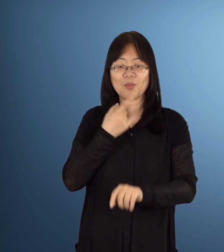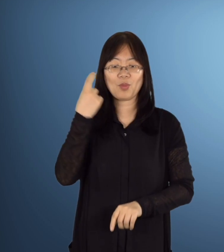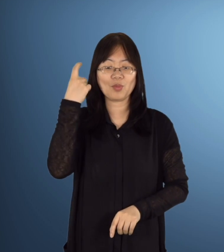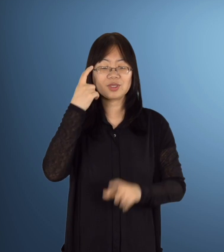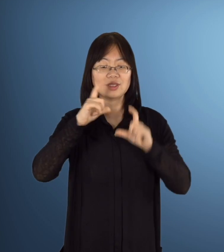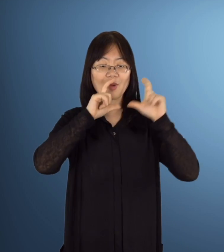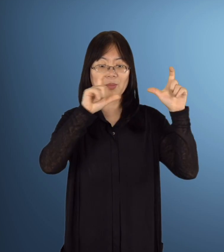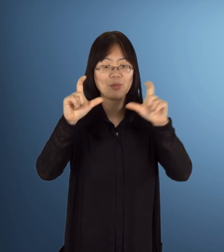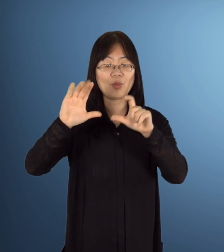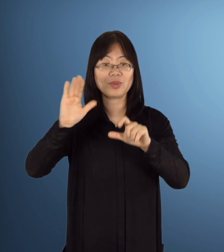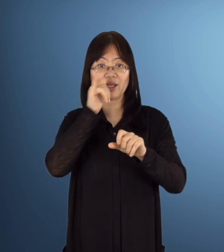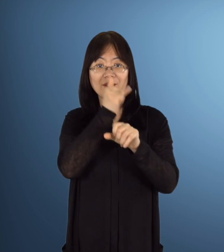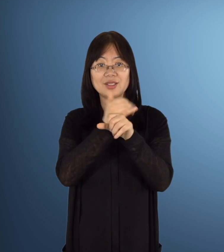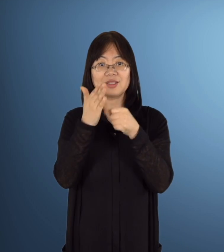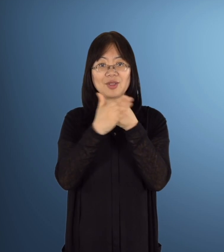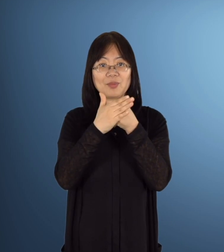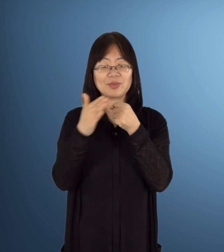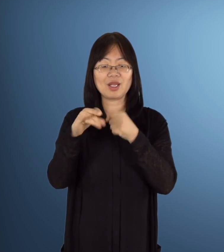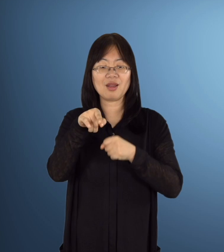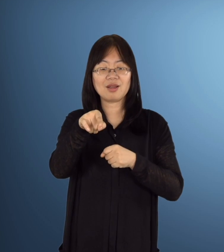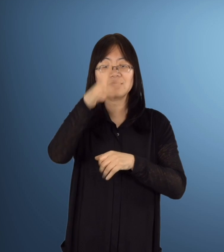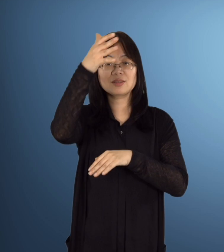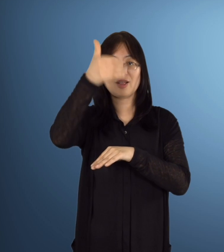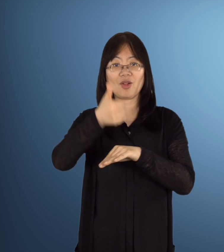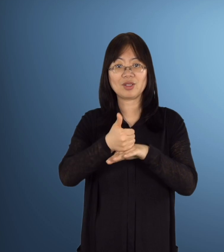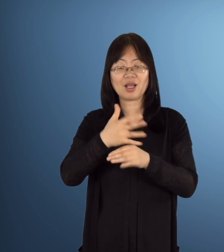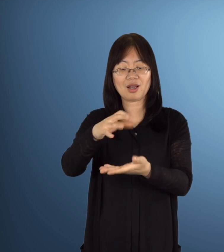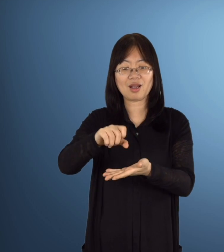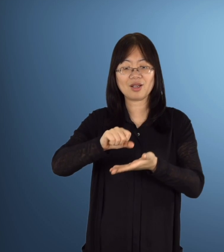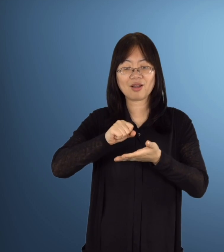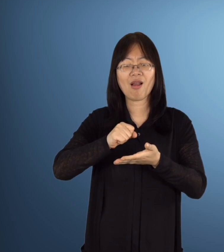복음이 선포돼서 그